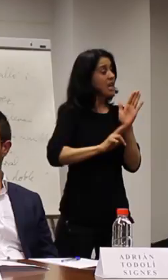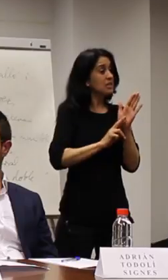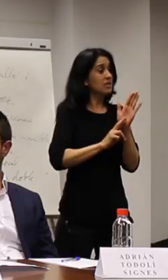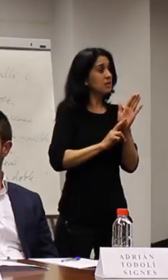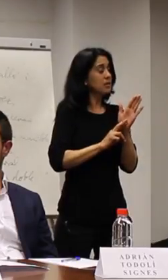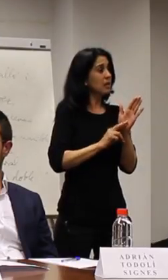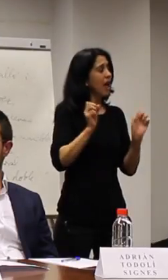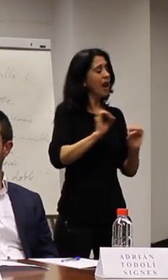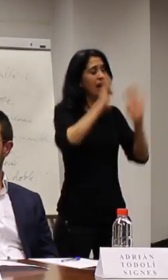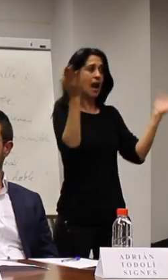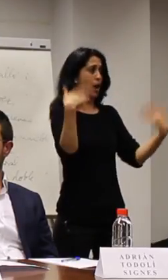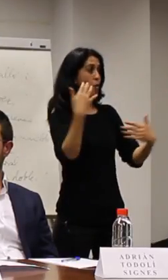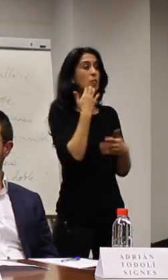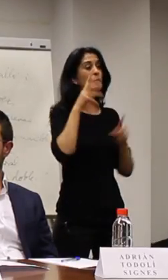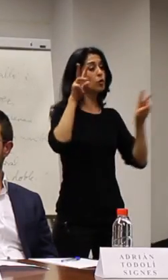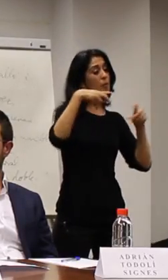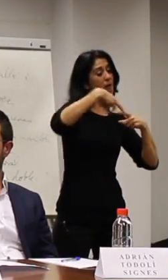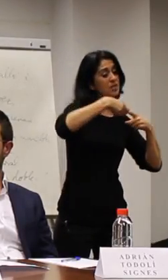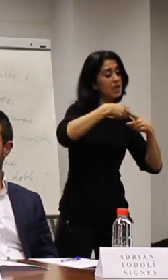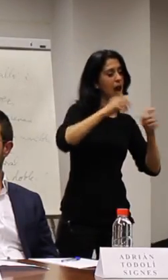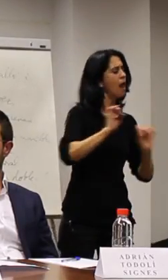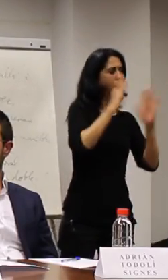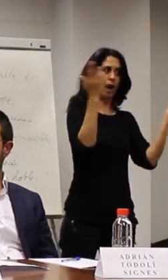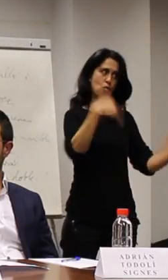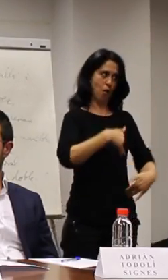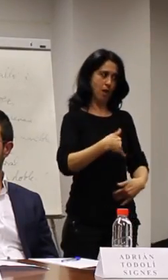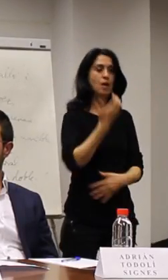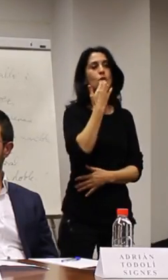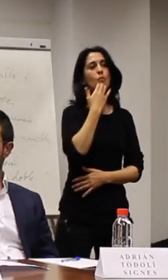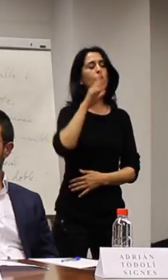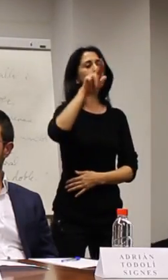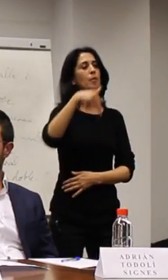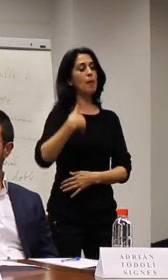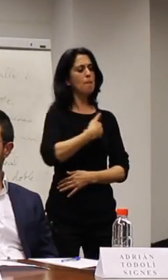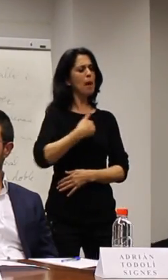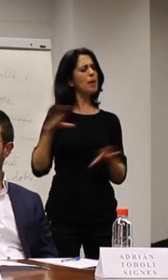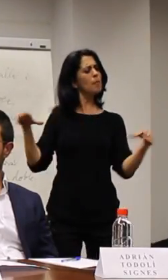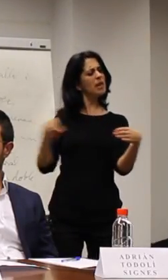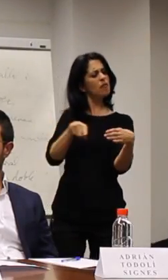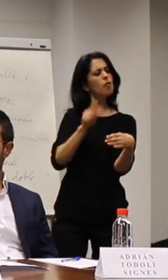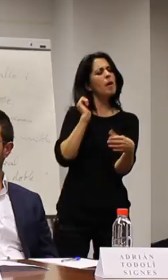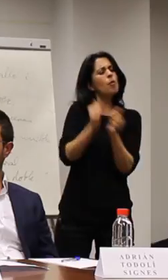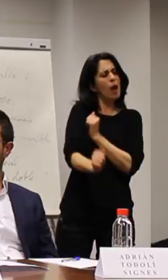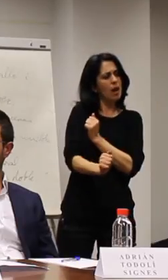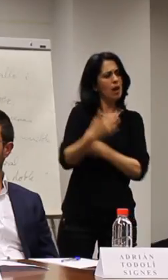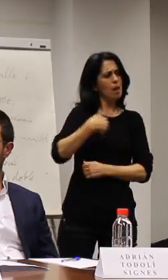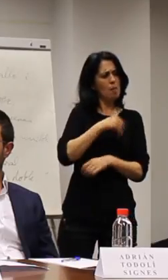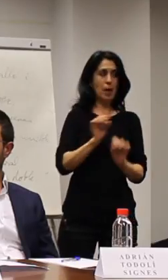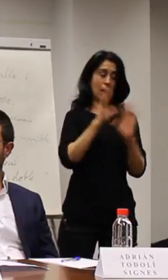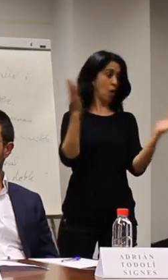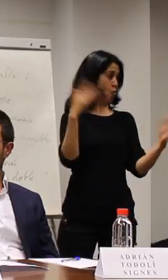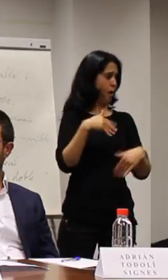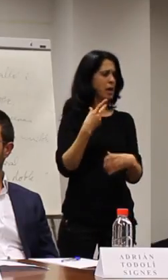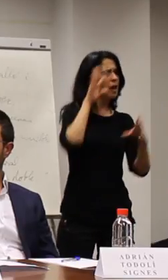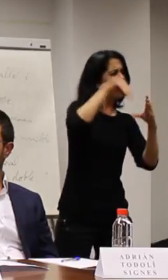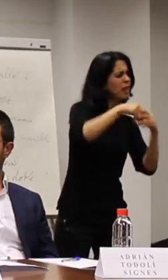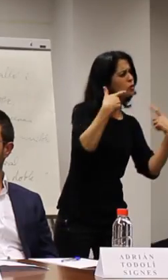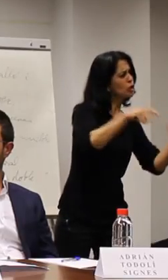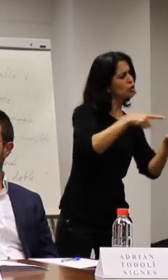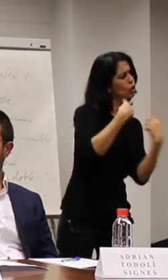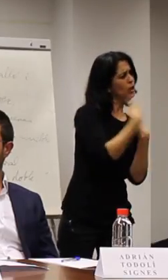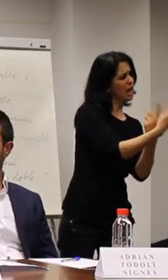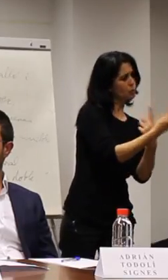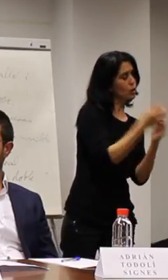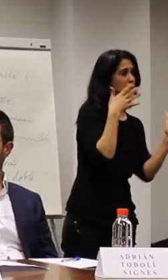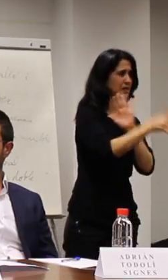claro. Hay otros aspectos que no está claro, el papel, por ejemplo, de estas plataformas, si forman parte del sector del transporte y se le aplica